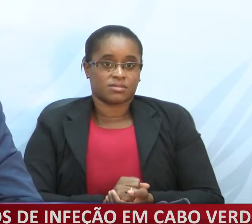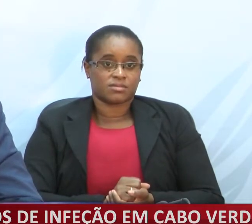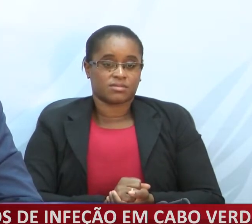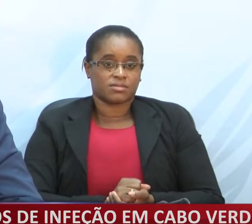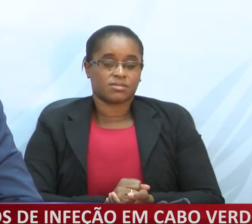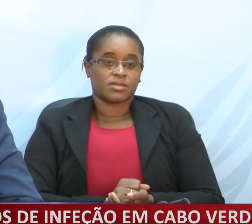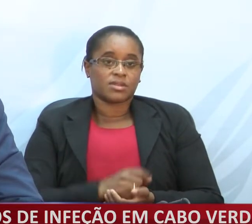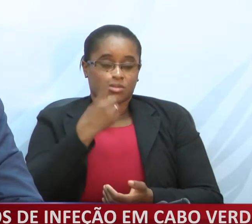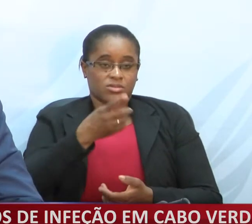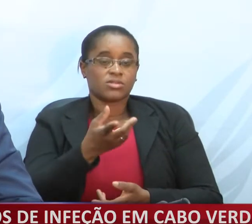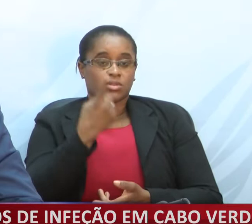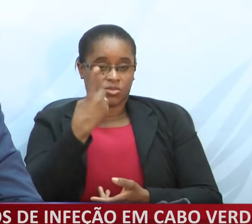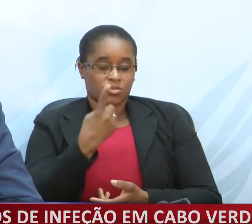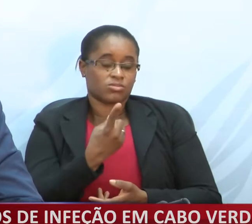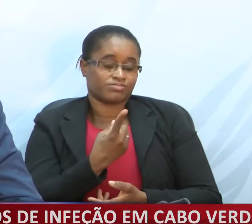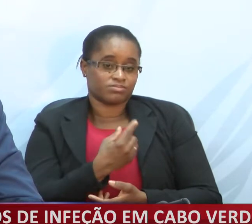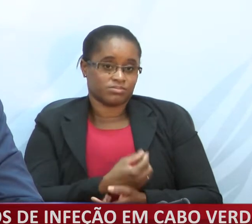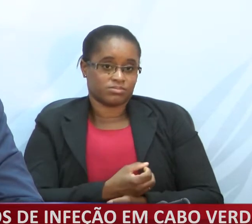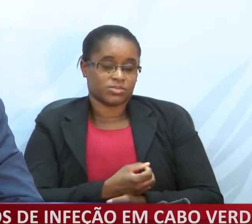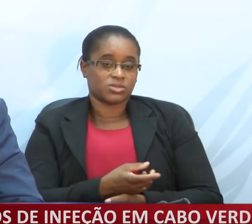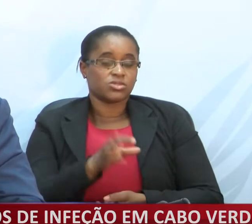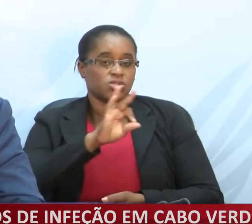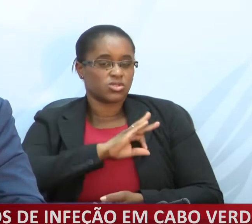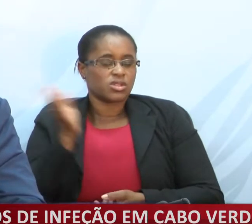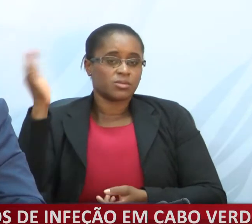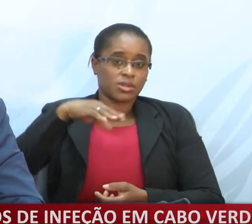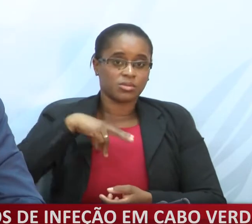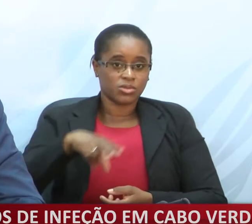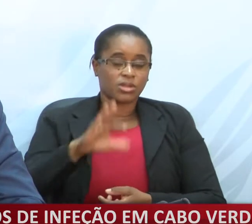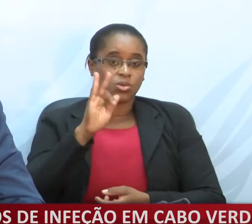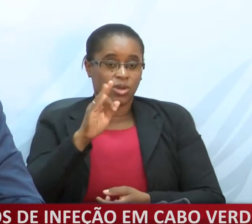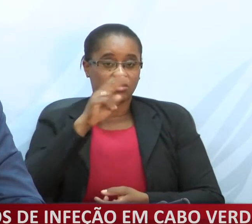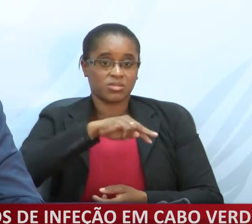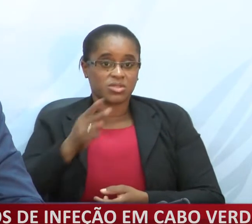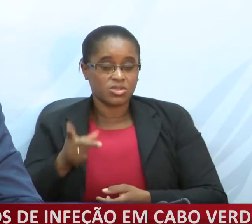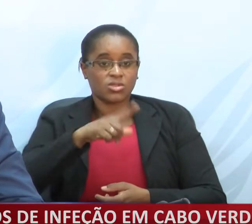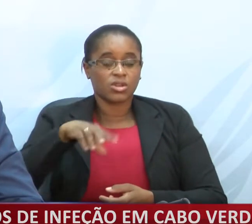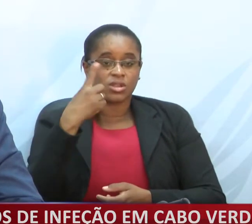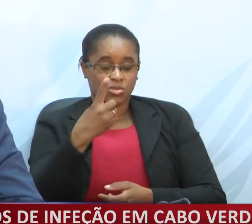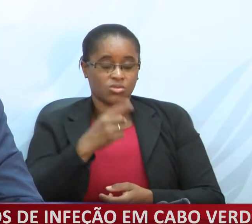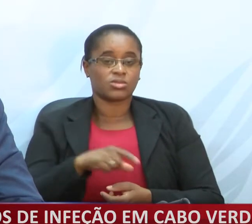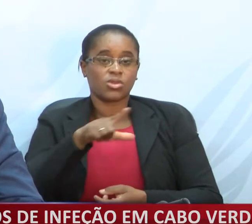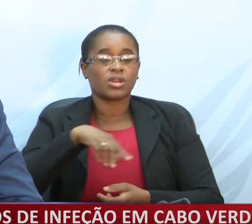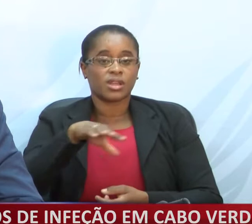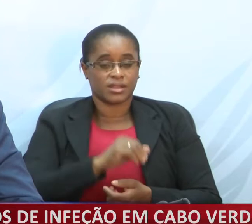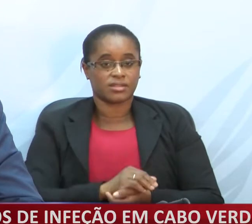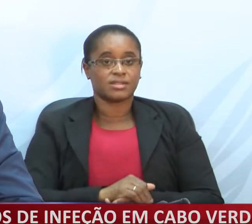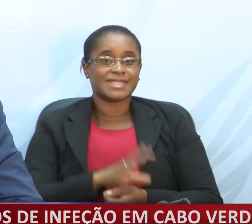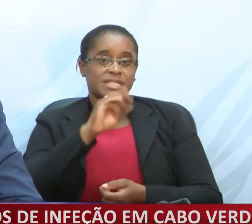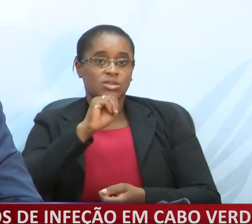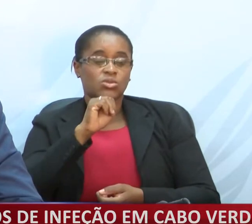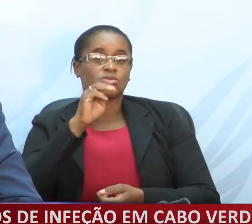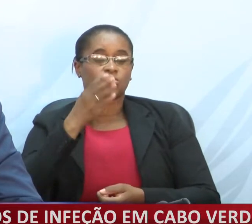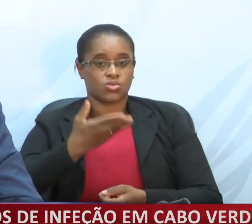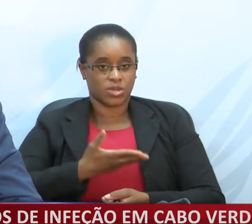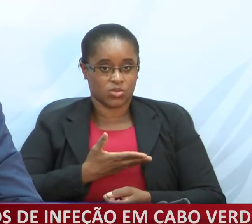veio de Portugal, 4 de transmissão local e um do concelho de São Domingos. Também